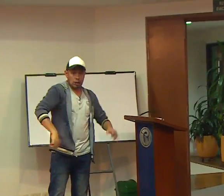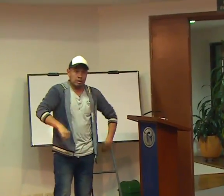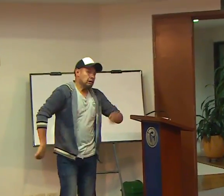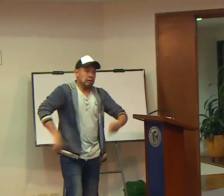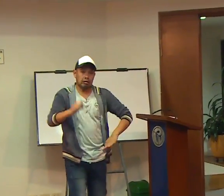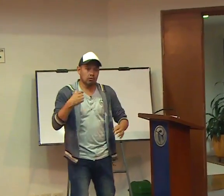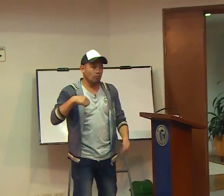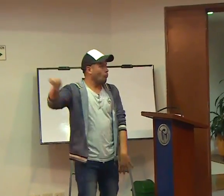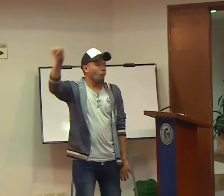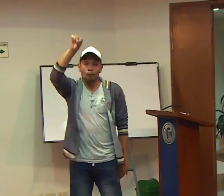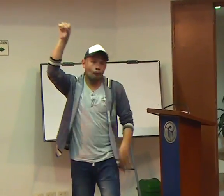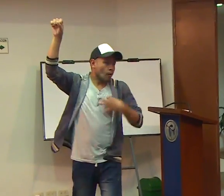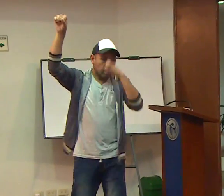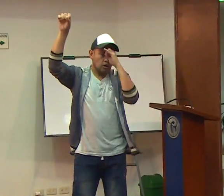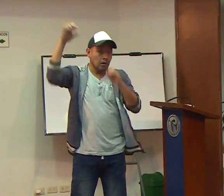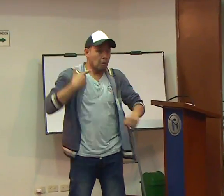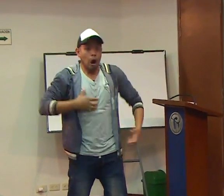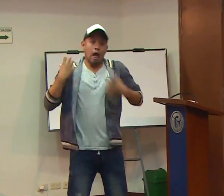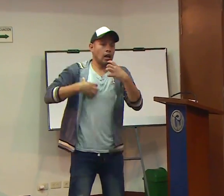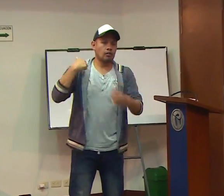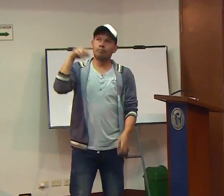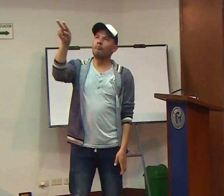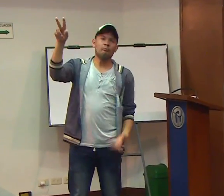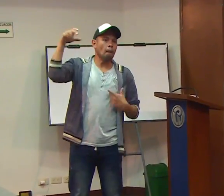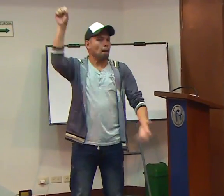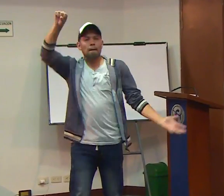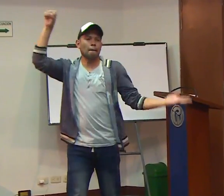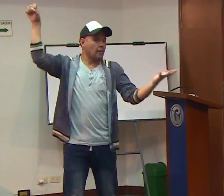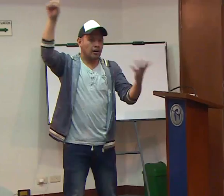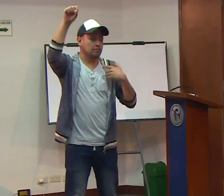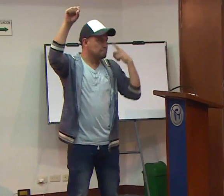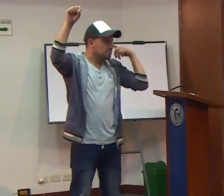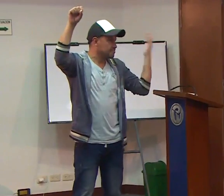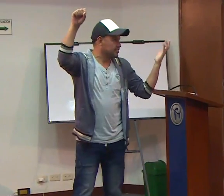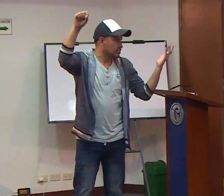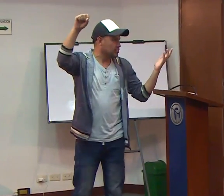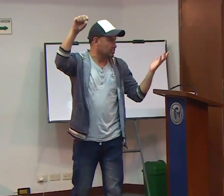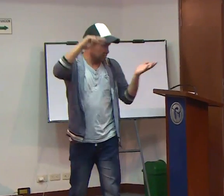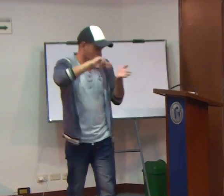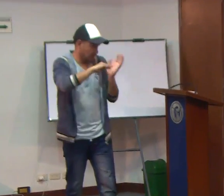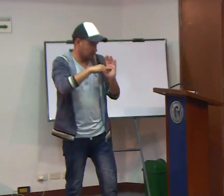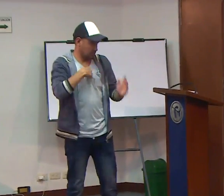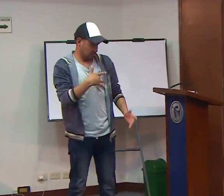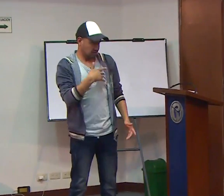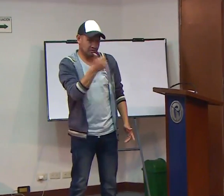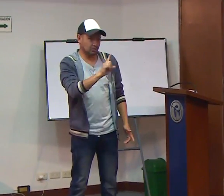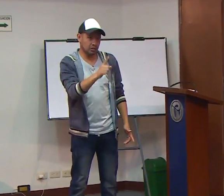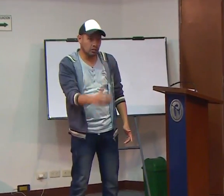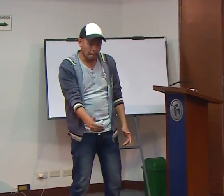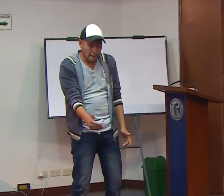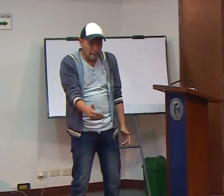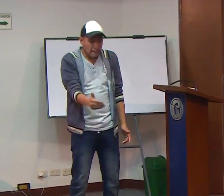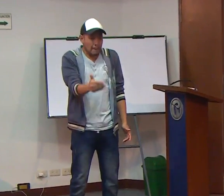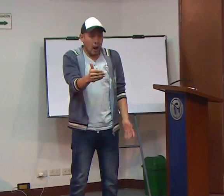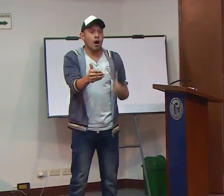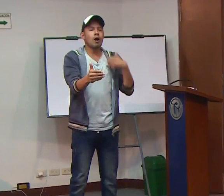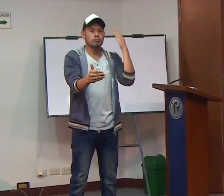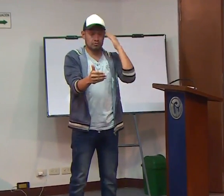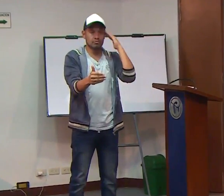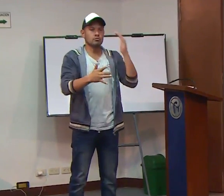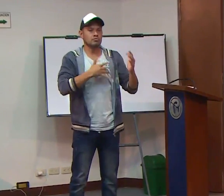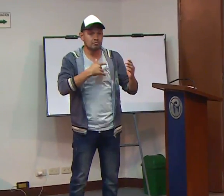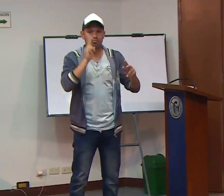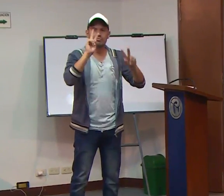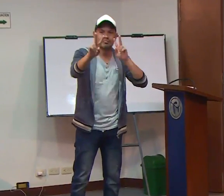cuadras hacia el sur, y yo no sabía, yo empecé a caminar hacia allá, pero no comprendía. Y